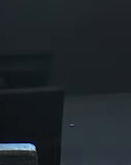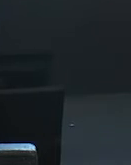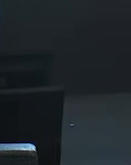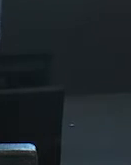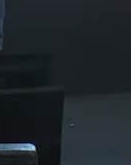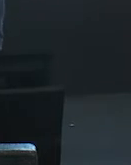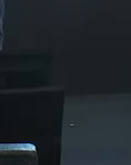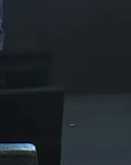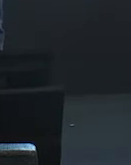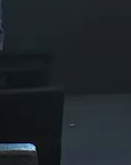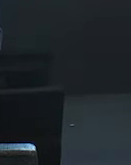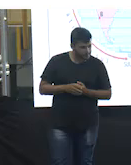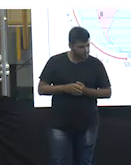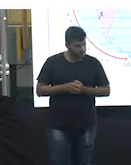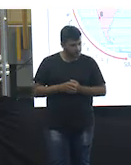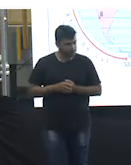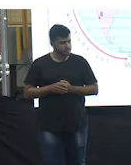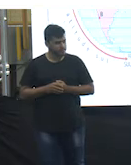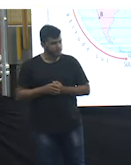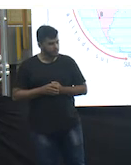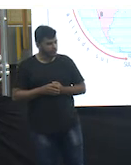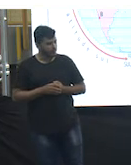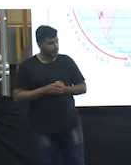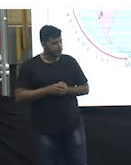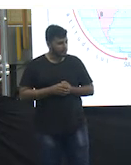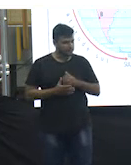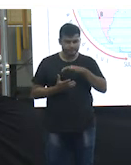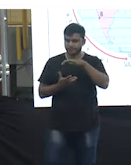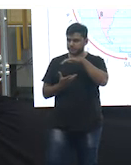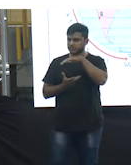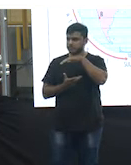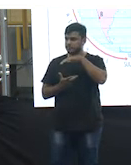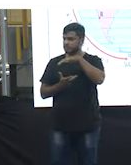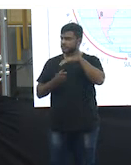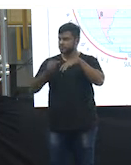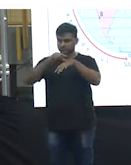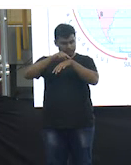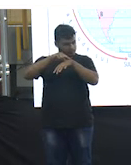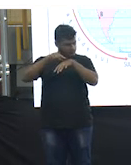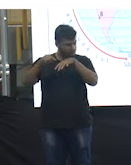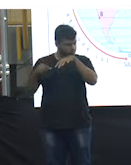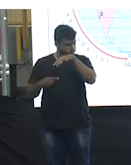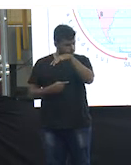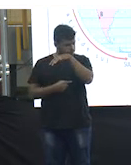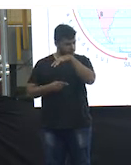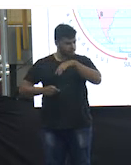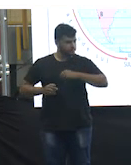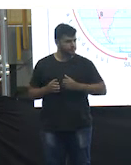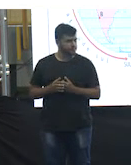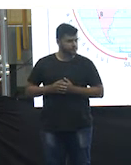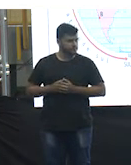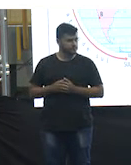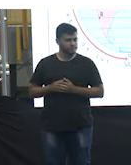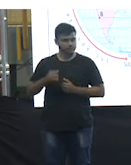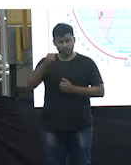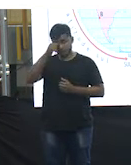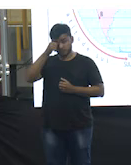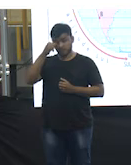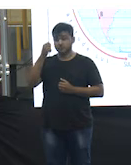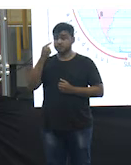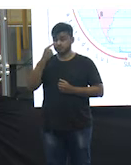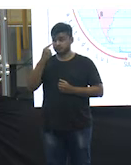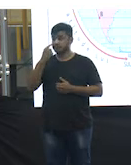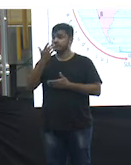você dominar isso. Professor, olha a latitude aí, como é fácil. Isso aparece. Em